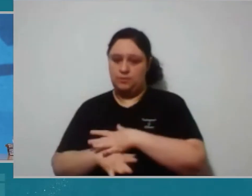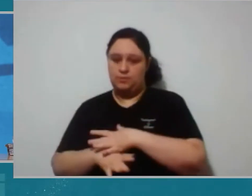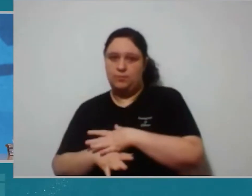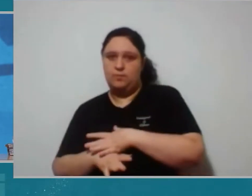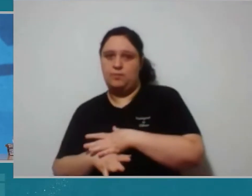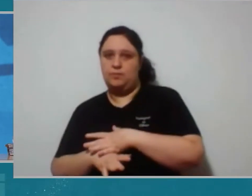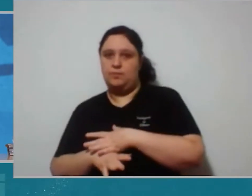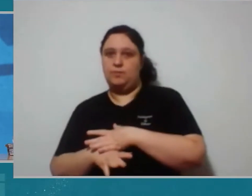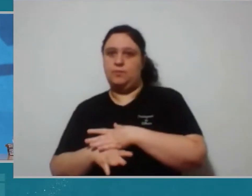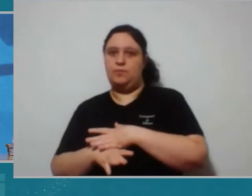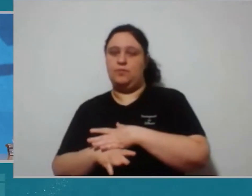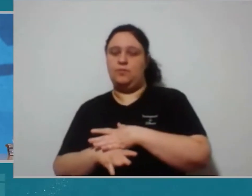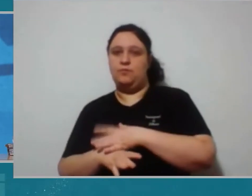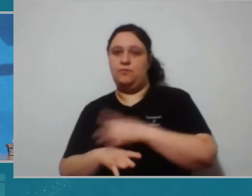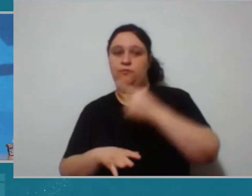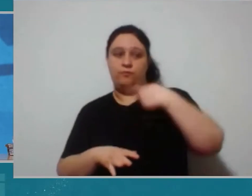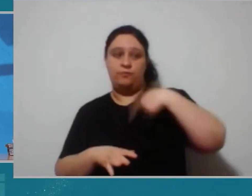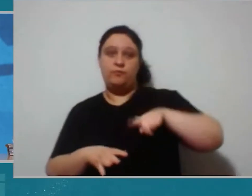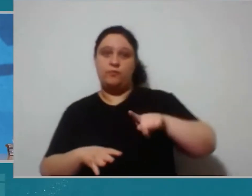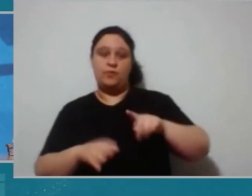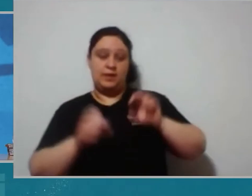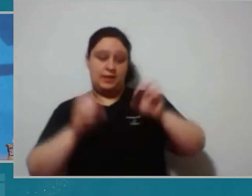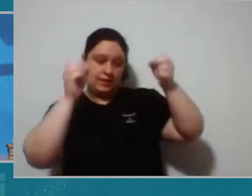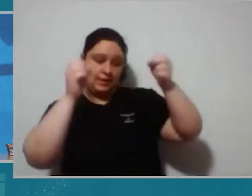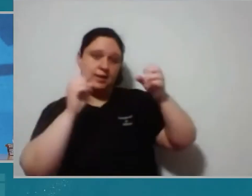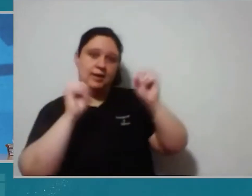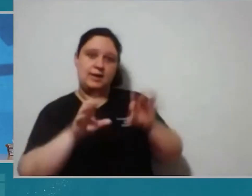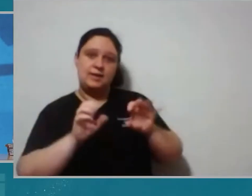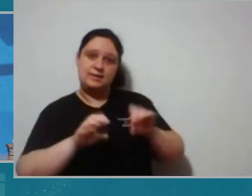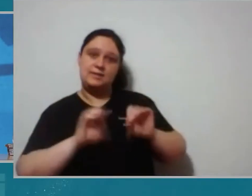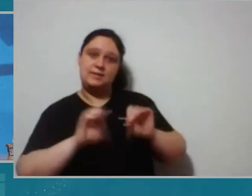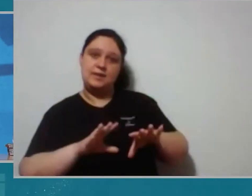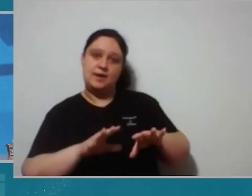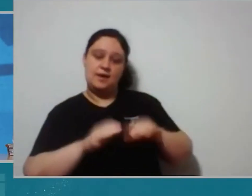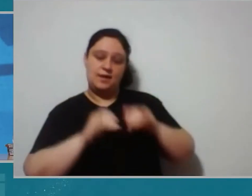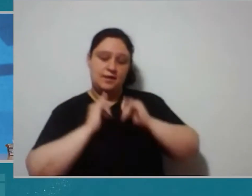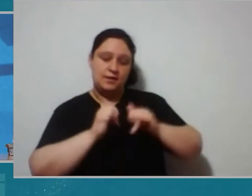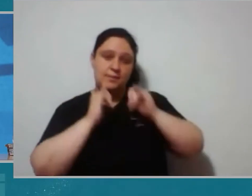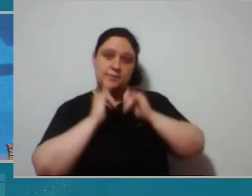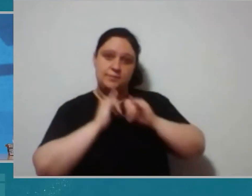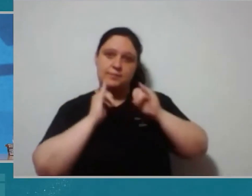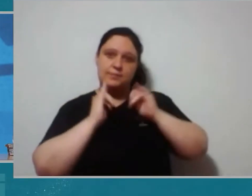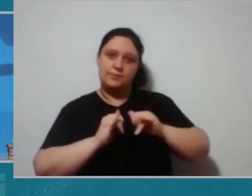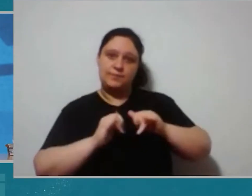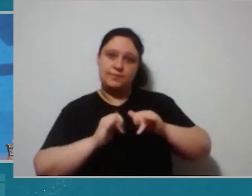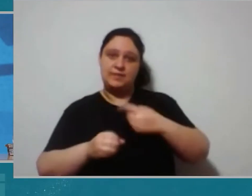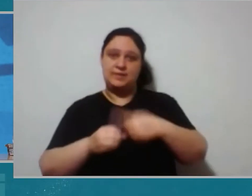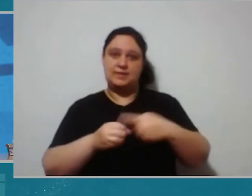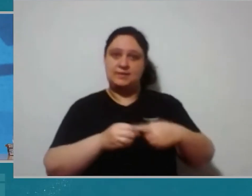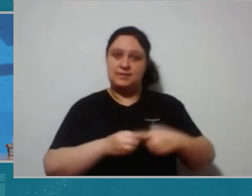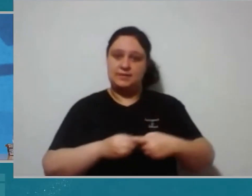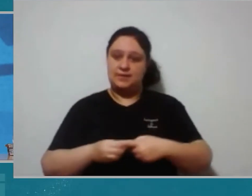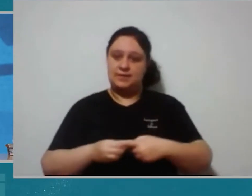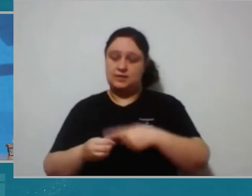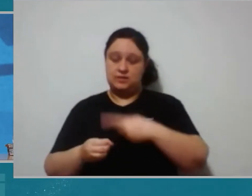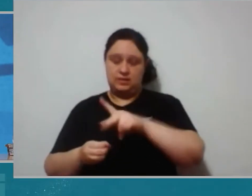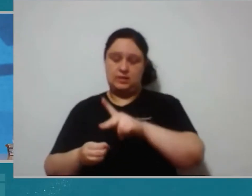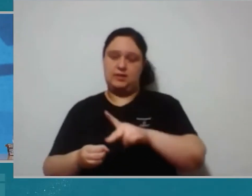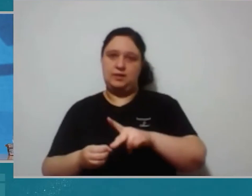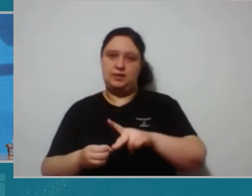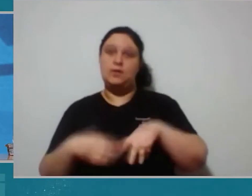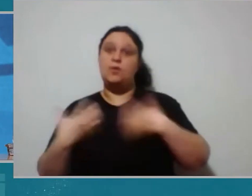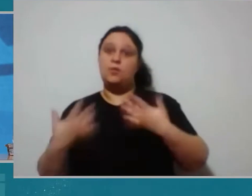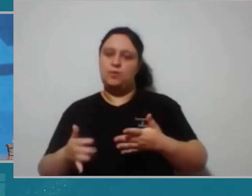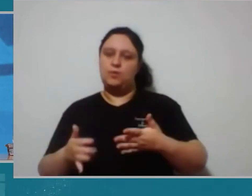pregar nas cidades deles. Quando João ouviu no cárcere falar